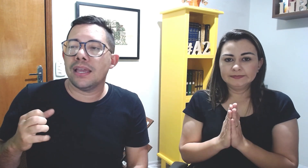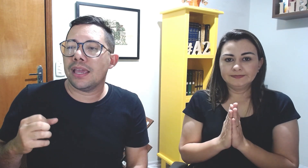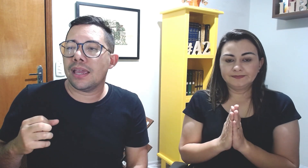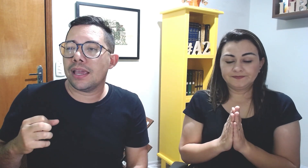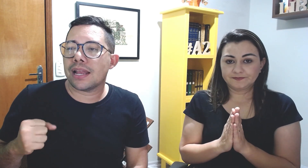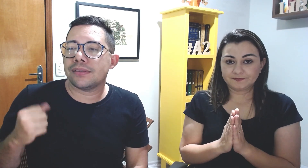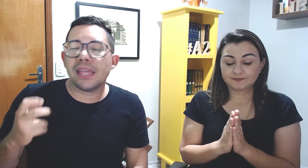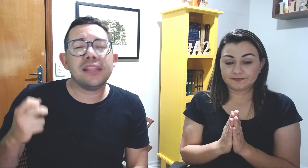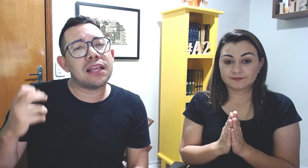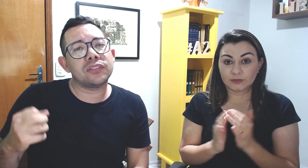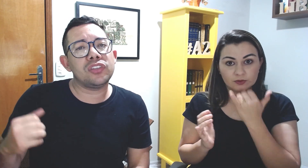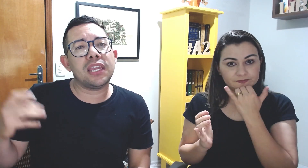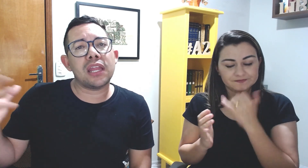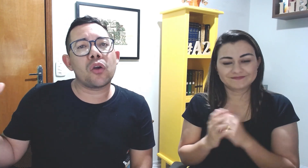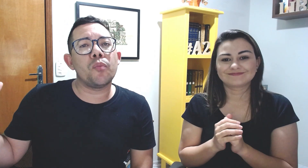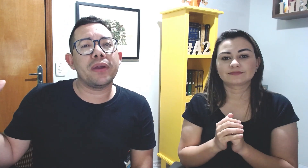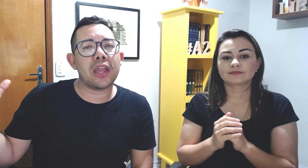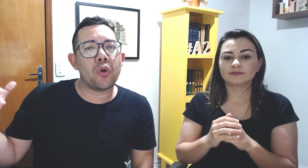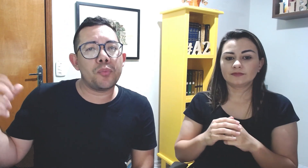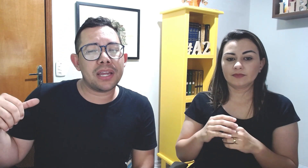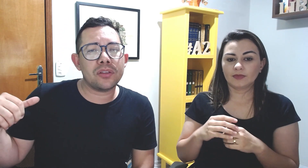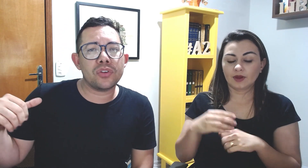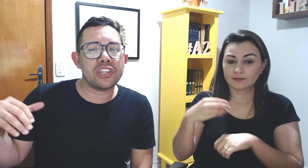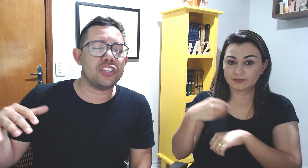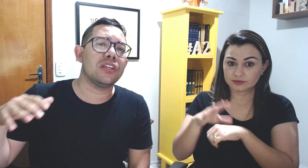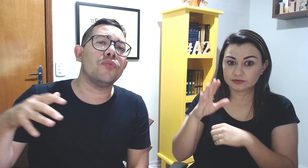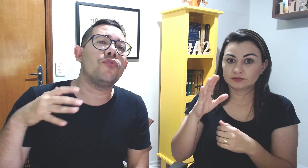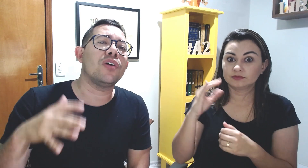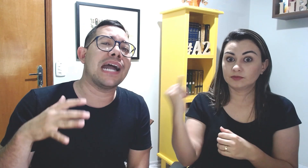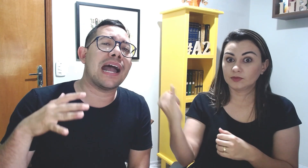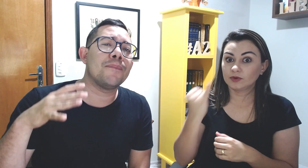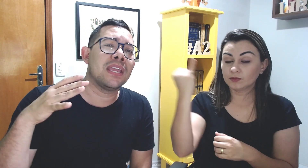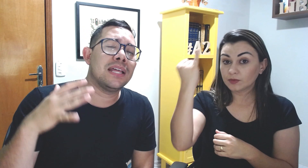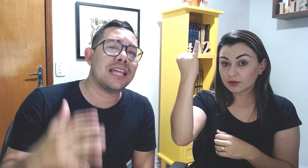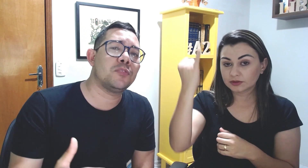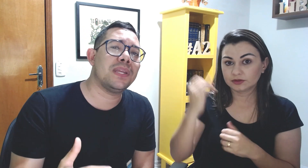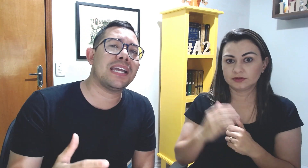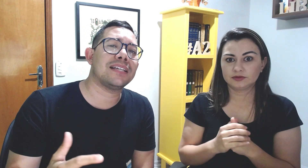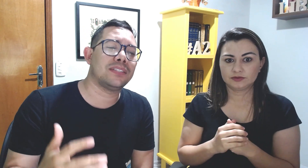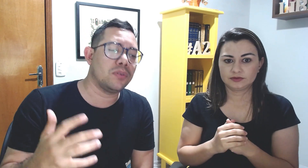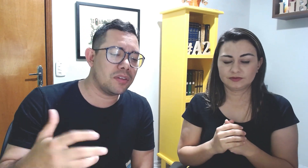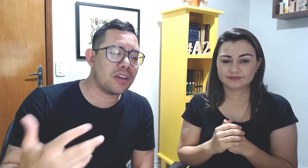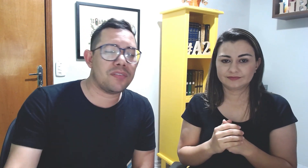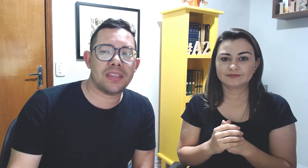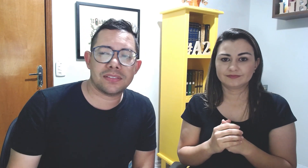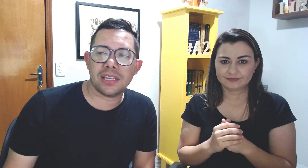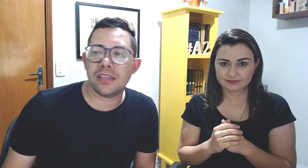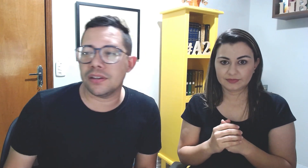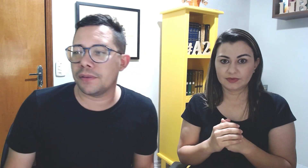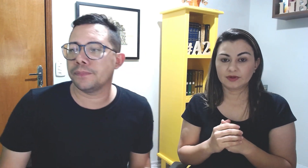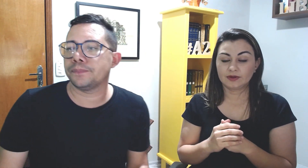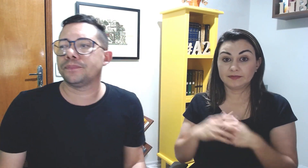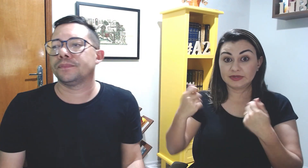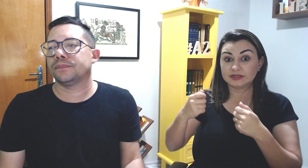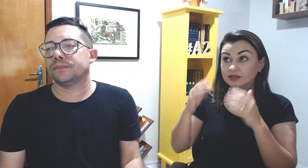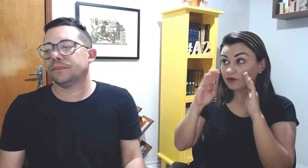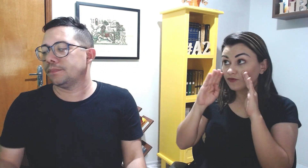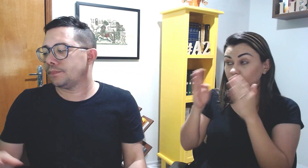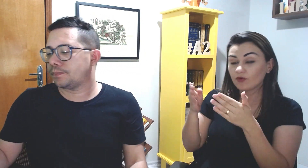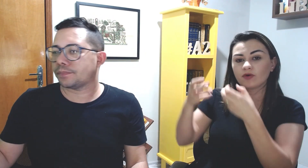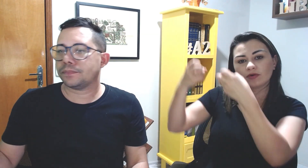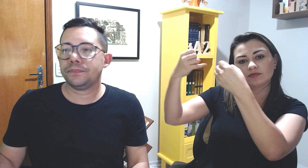cair na tentação de querer acompanhar o pregador e a gente não focar na explicação que vai vir a seguir, né?